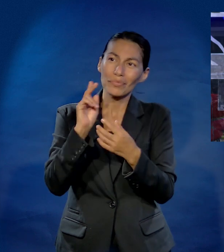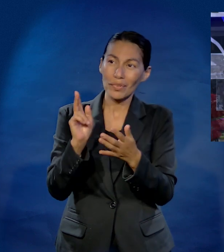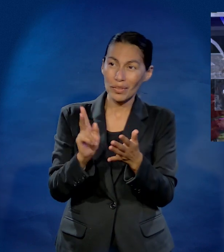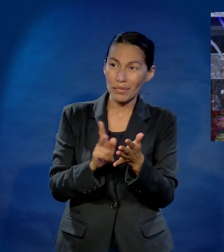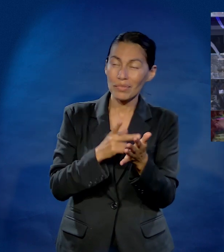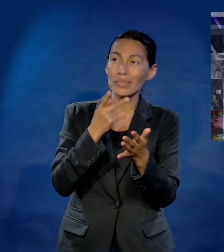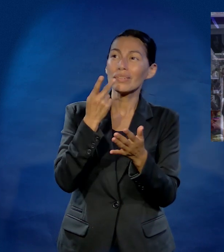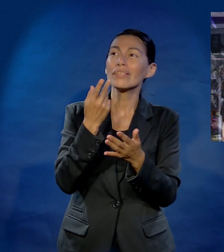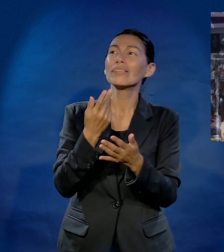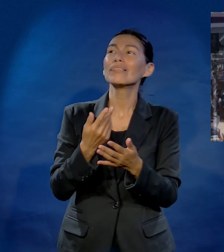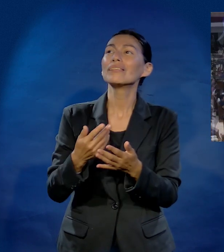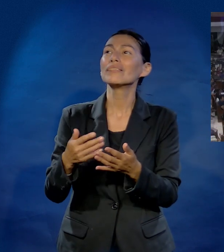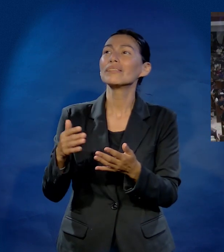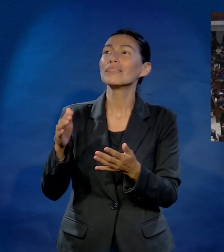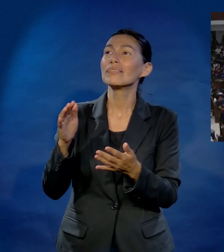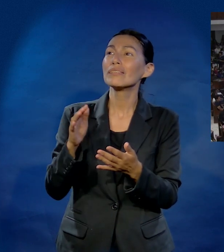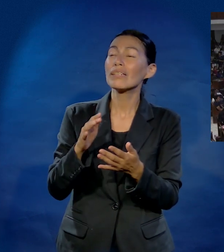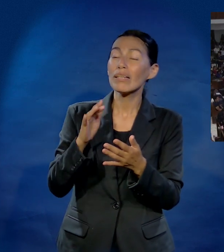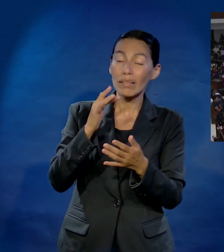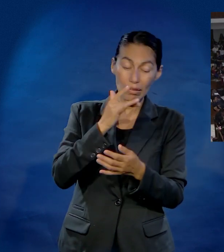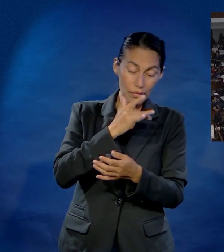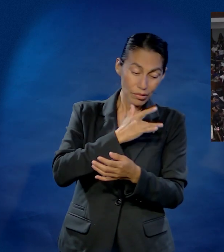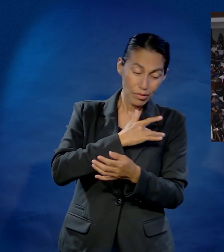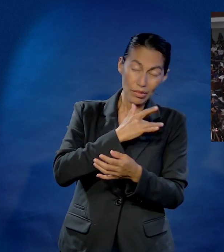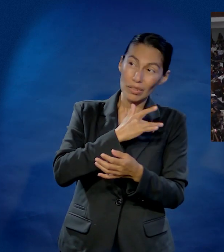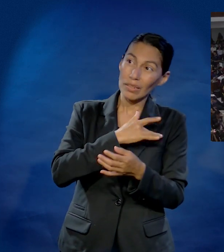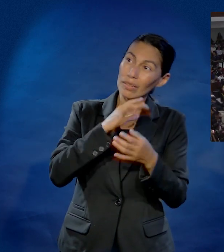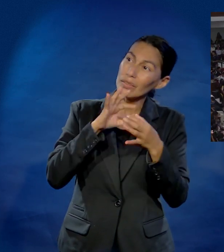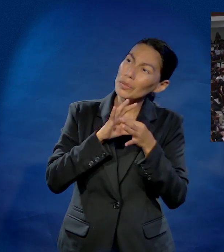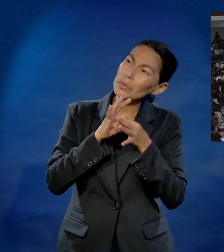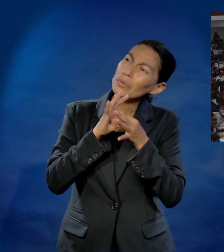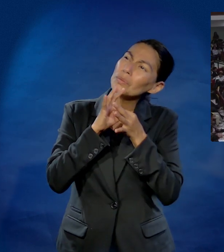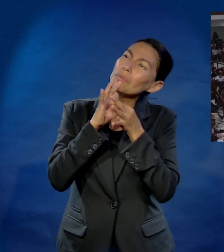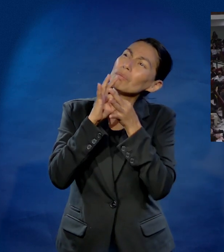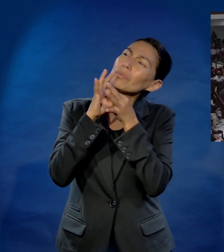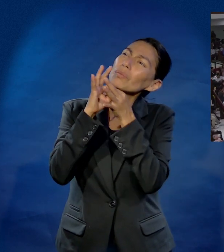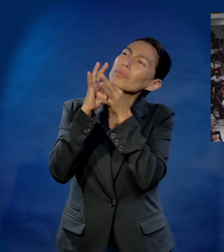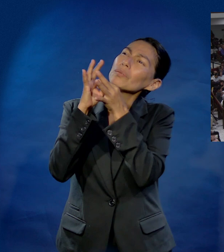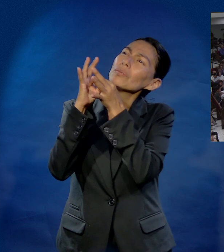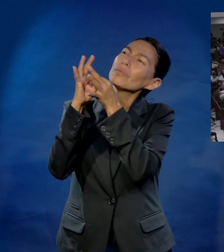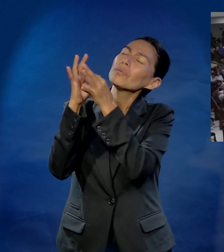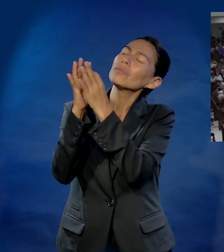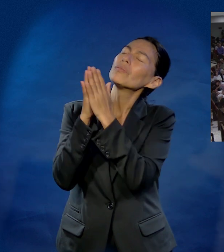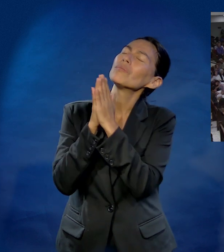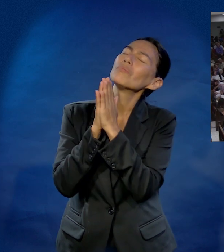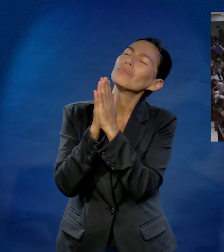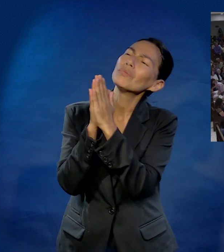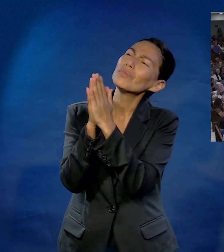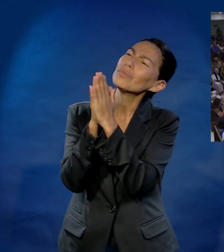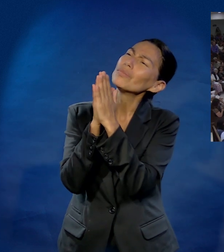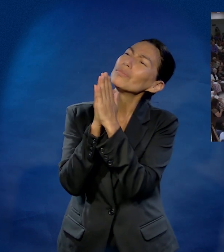dame un abrazo, mi Señor, una vez más.